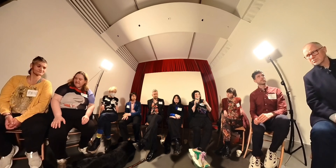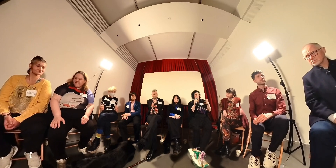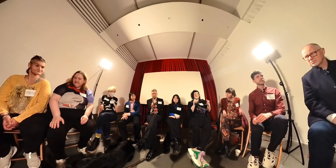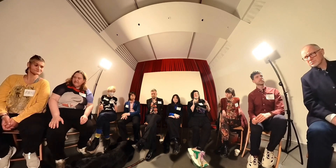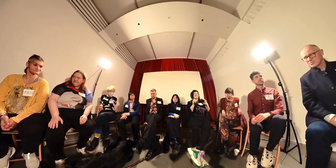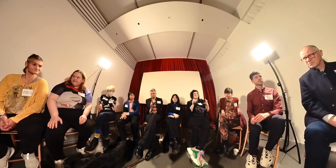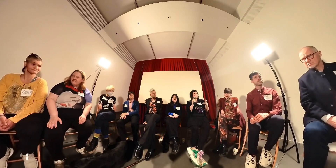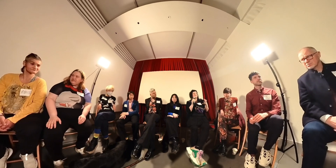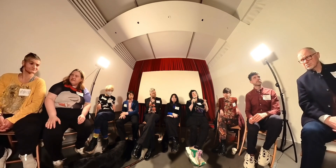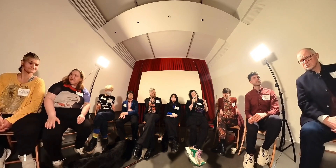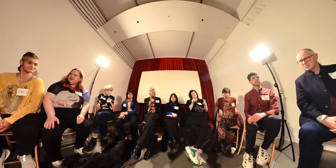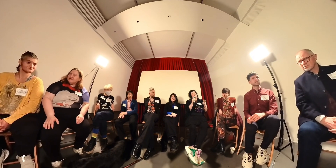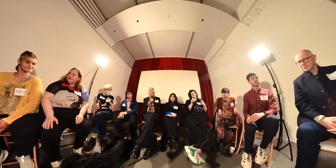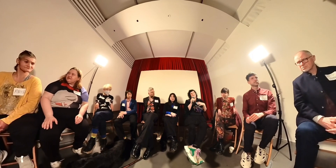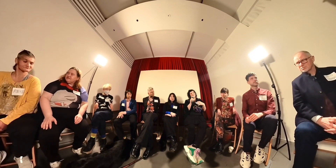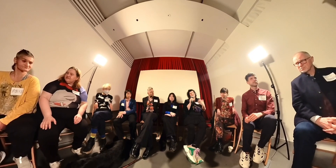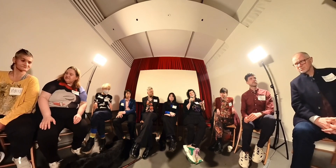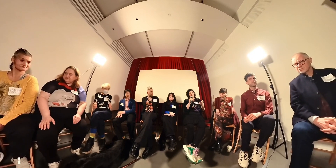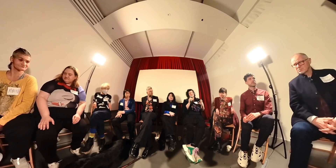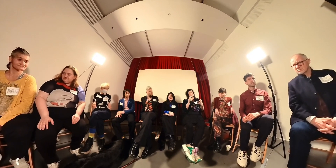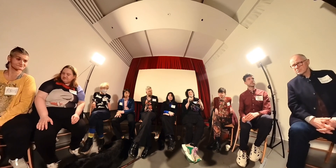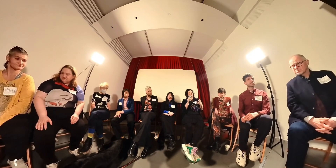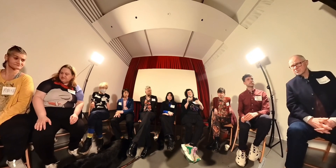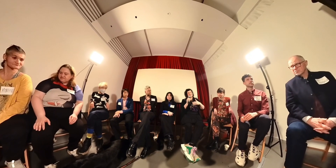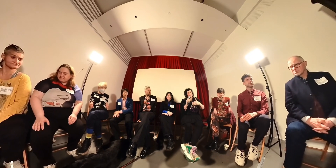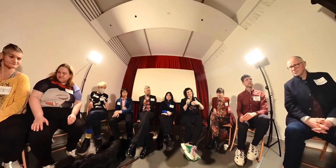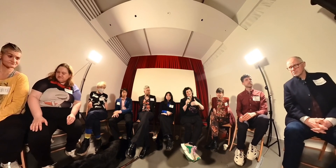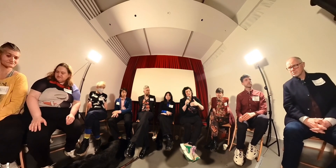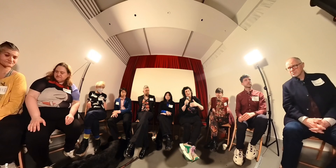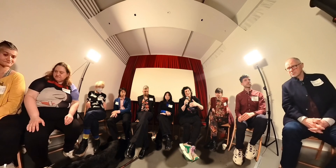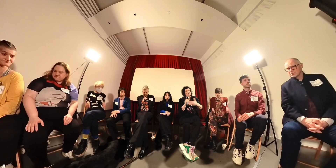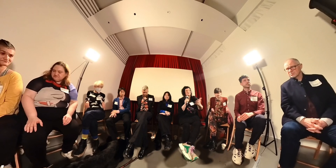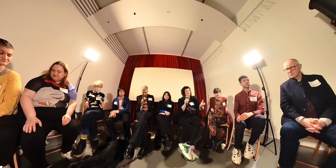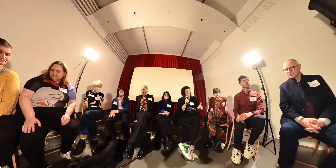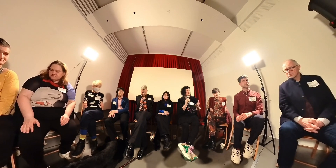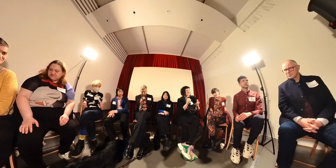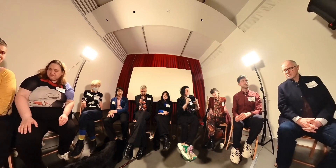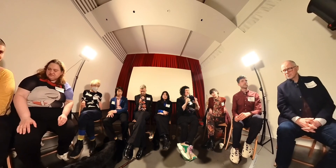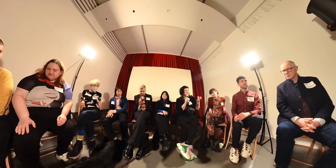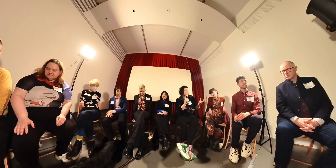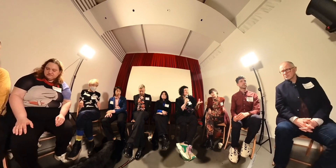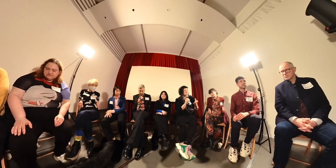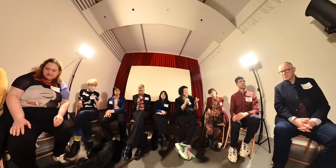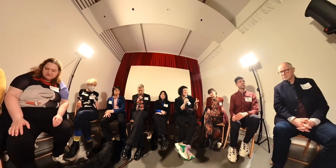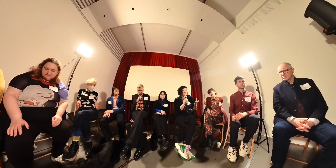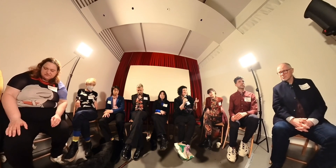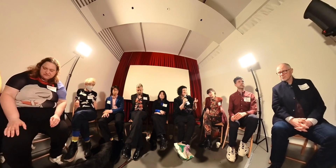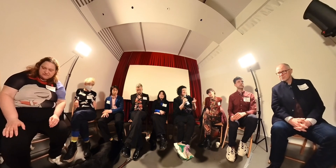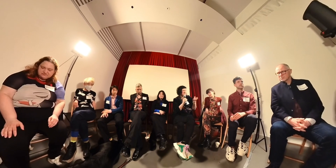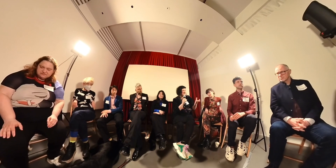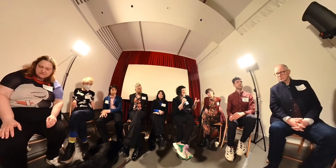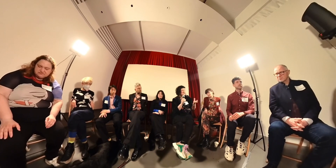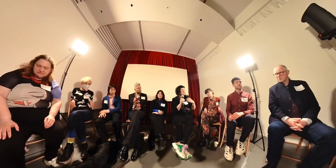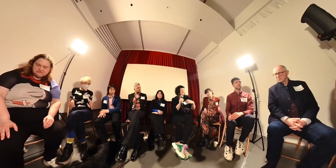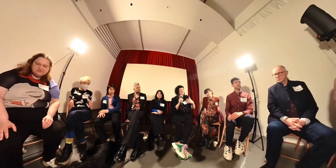jako keby jako teraz jsme, že potřebujeme si dát nějaké jako nové pochopení, tak čo s tím, že jsme vlastně jako